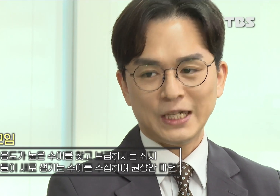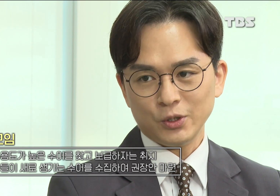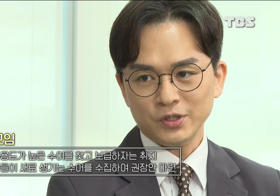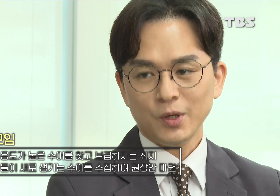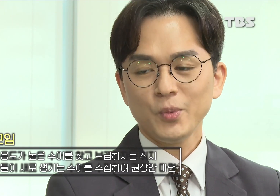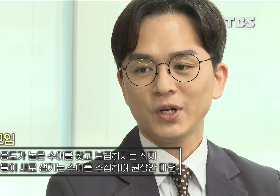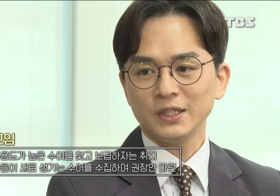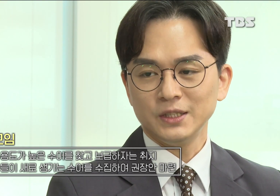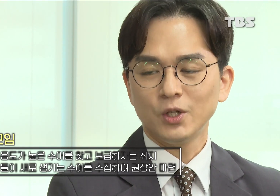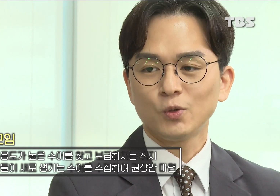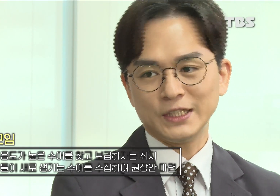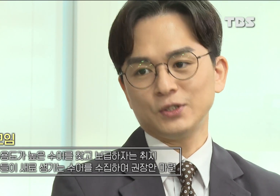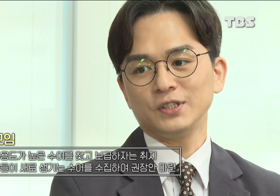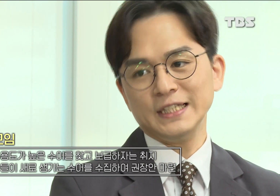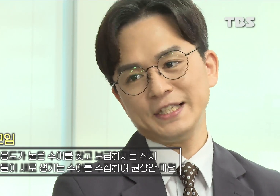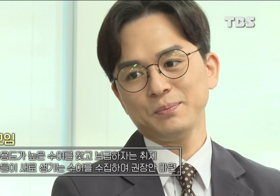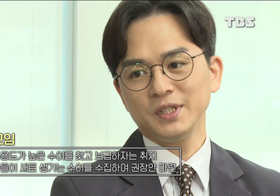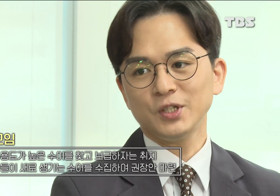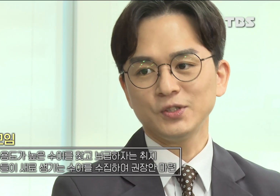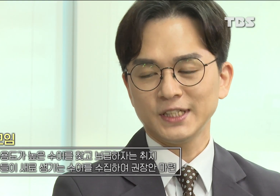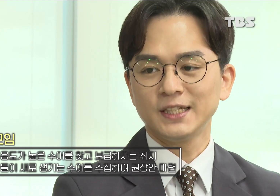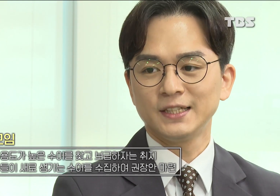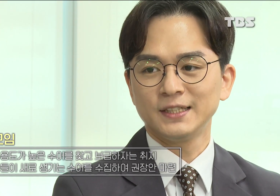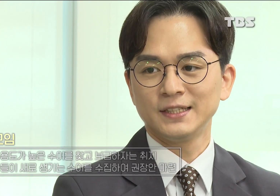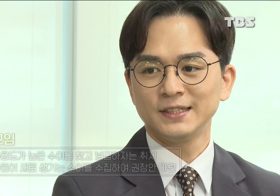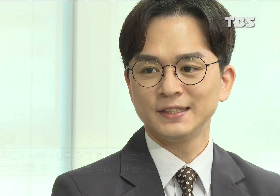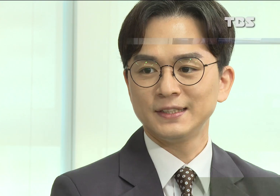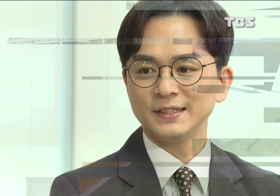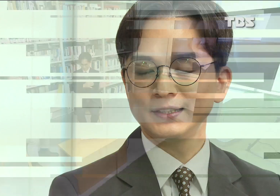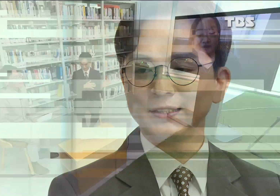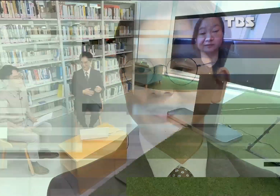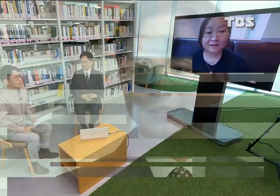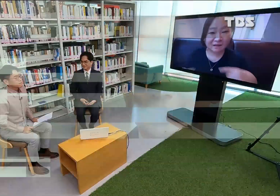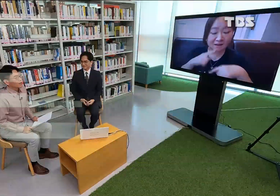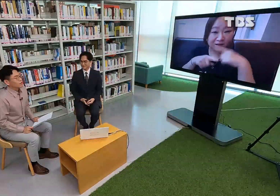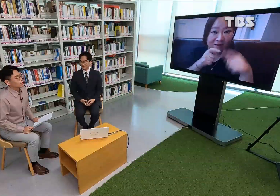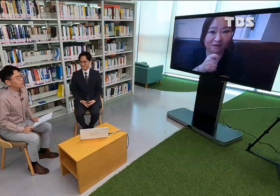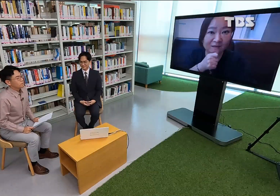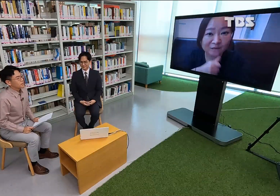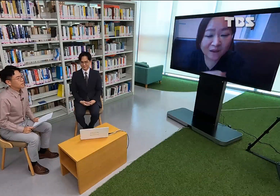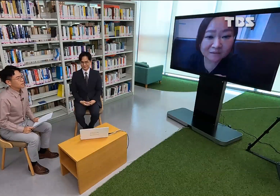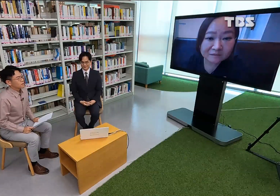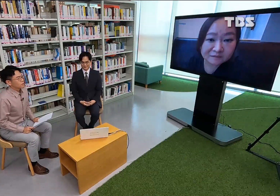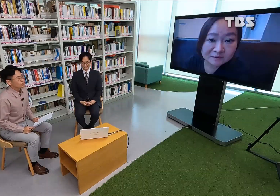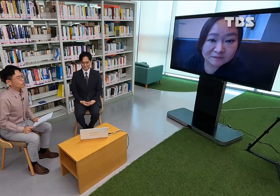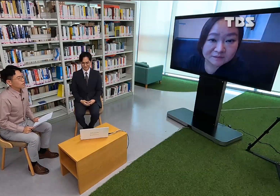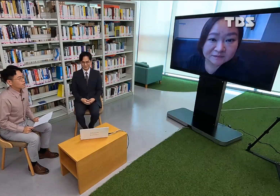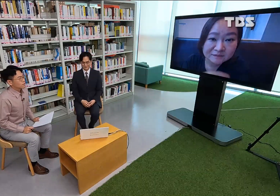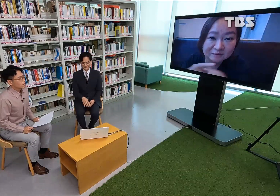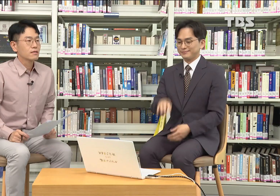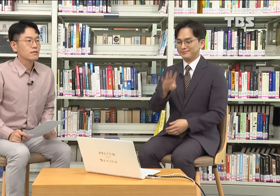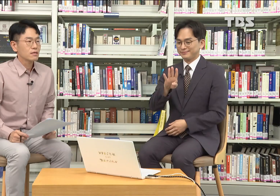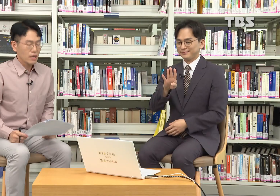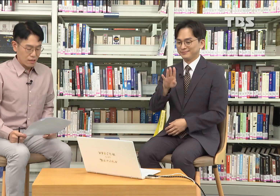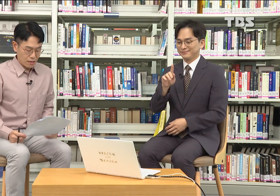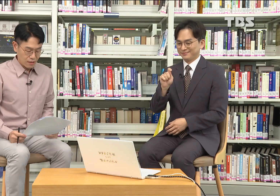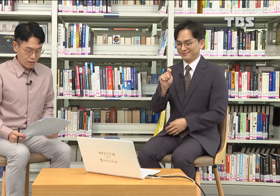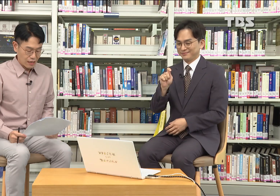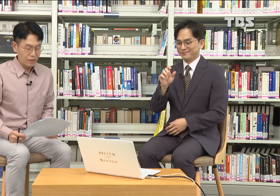단어를 선별하는 이런 과정들이 있습니다, 현재. 네, 여기서 BTS의 수어 댄스 얘기 안 할 수